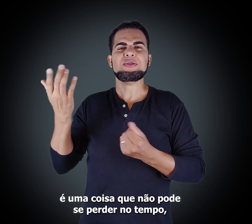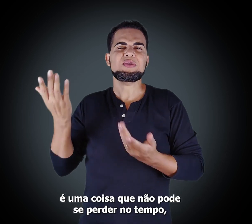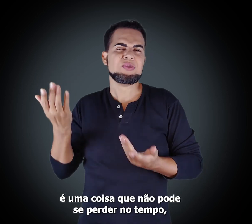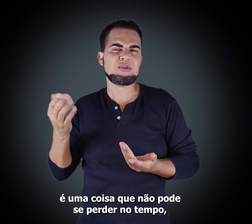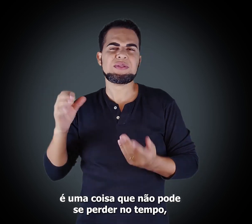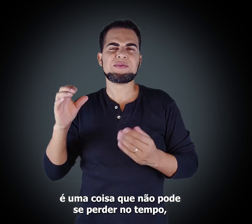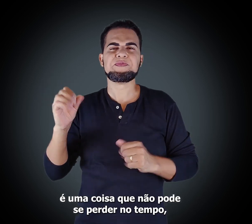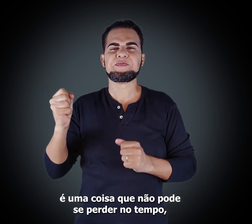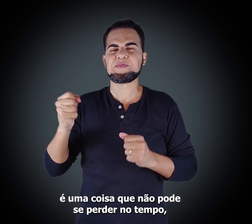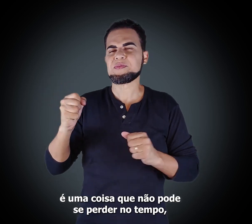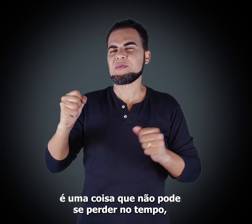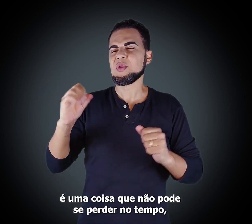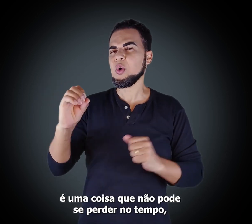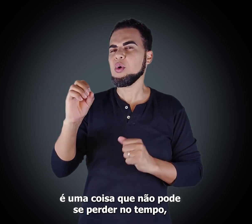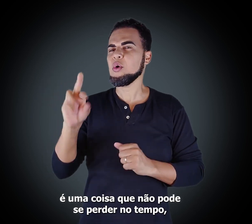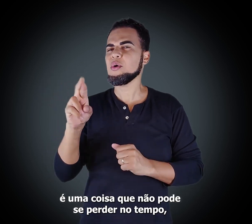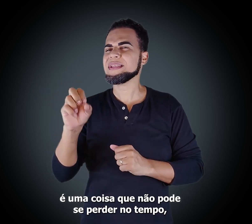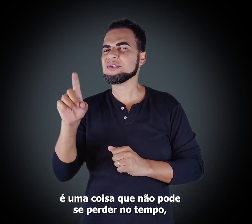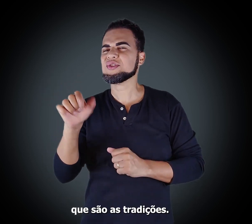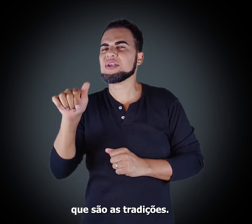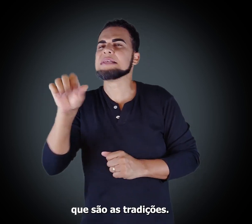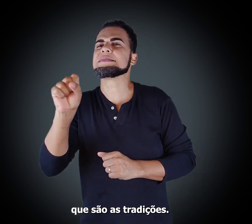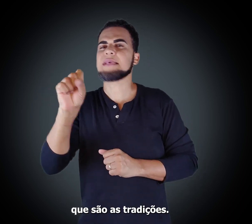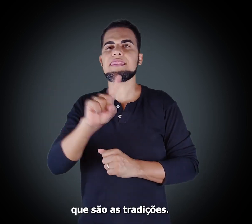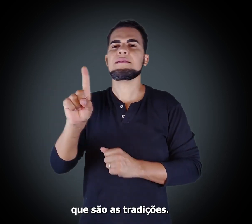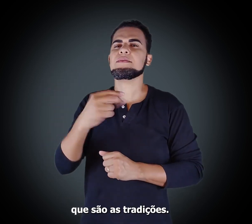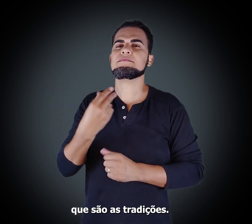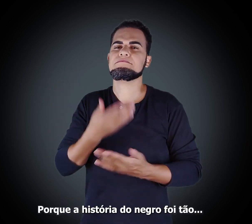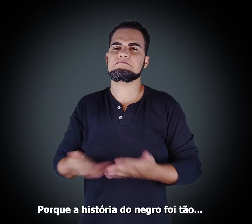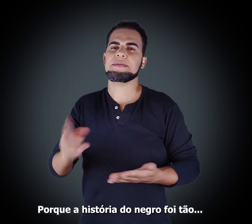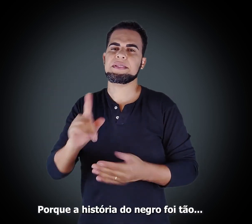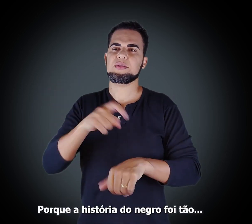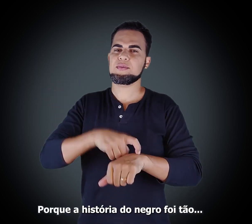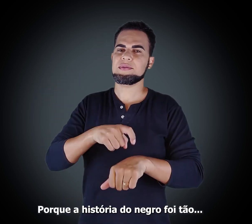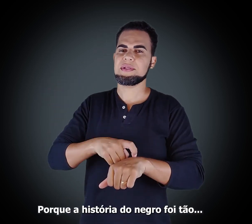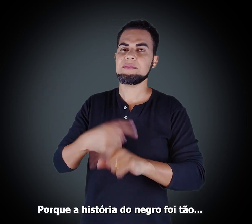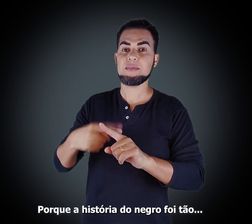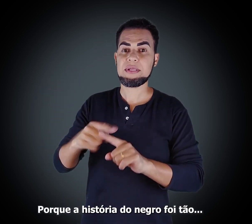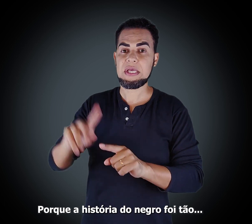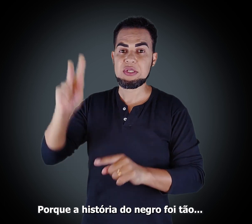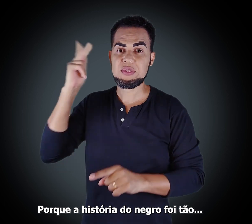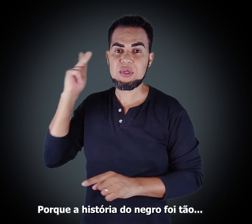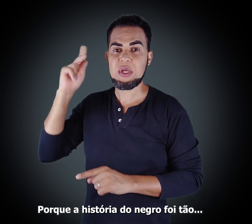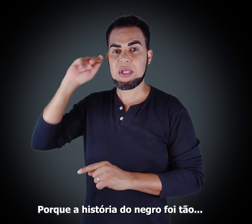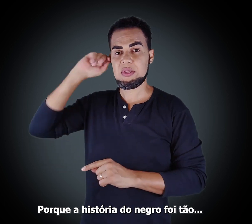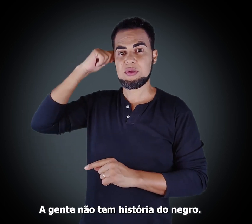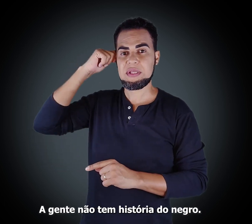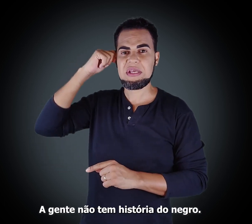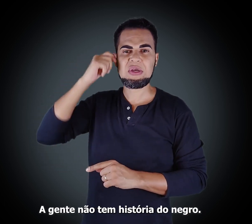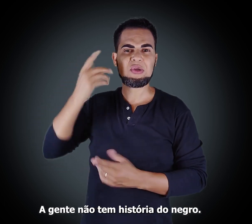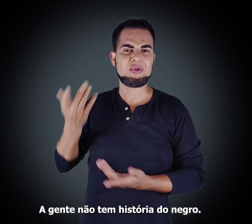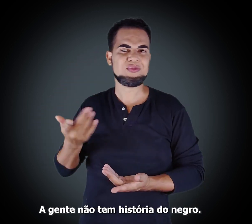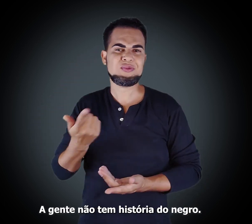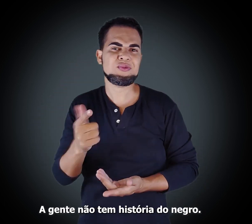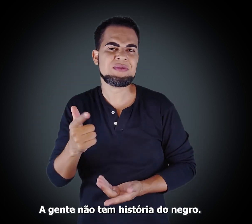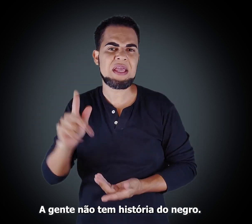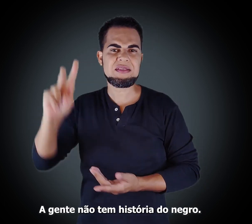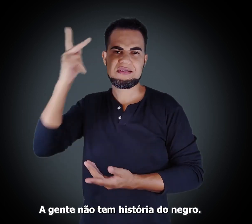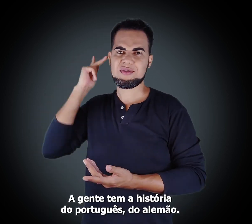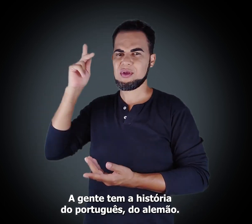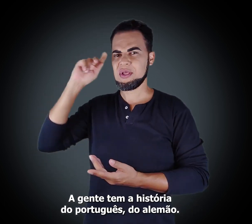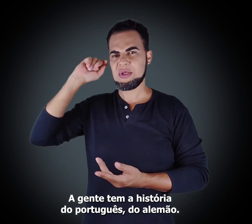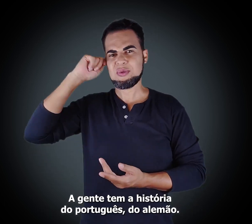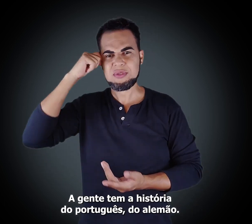uma coisa que não pode se perder no tempo, né? Que são as tradições, que a história do negro foi tão... A gente não tem história do